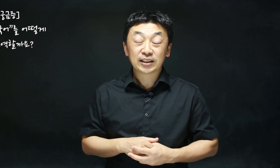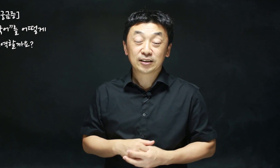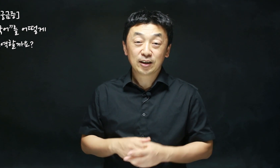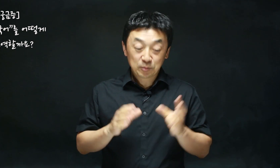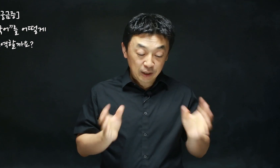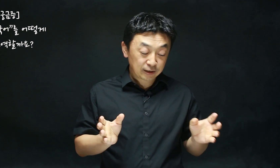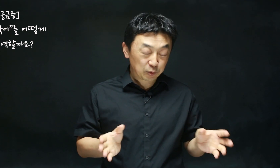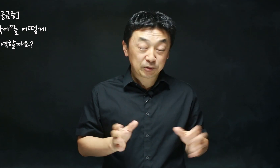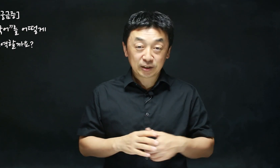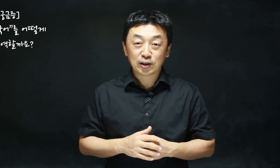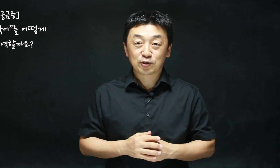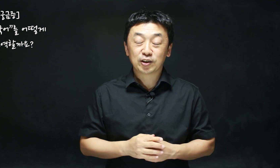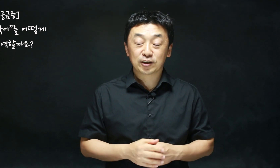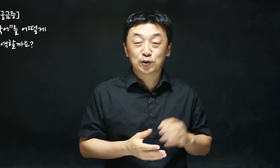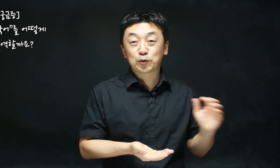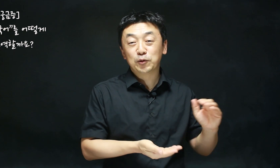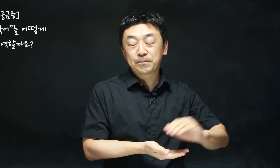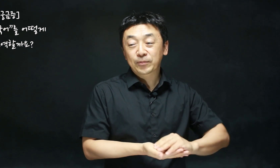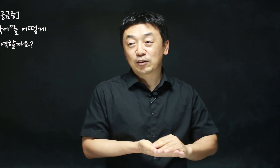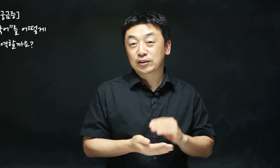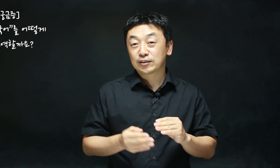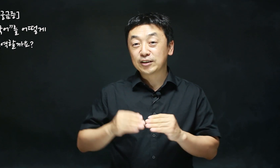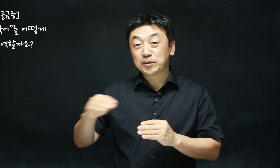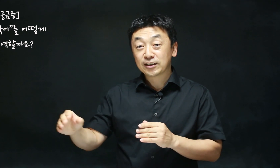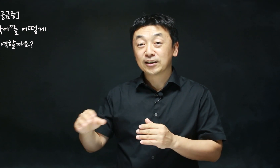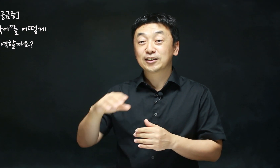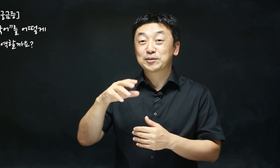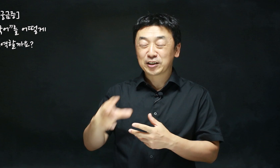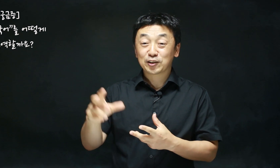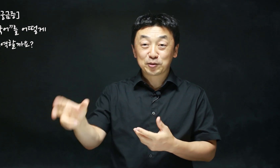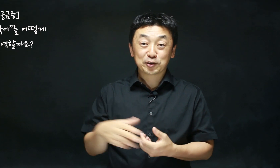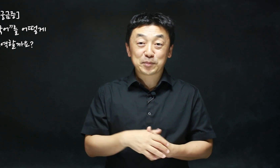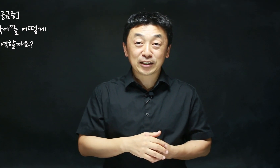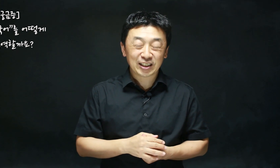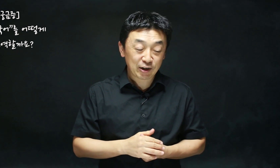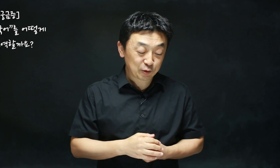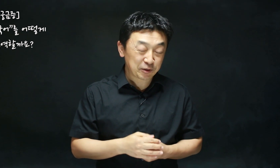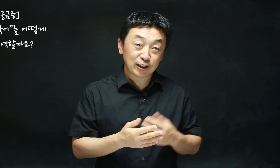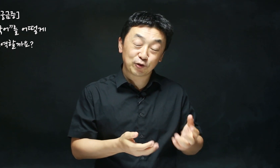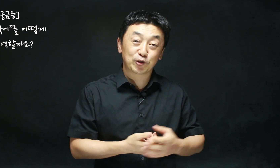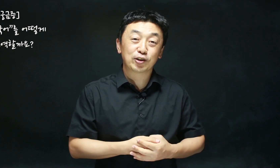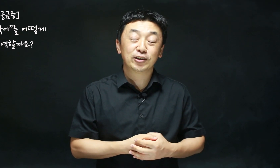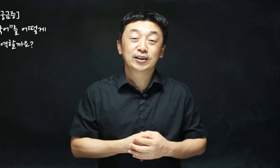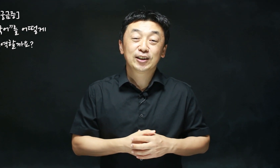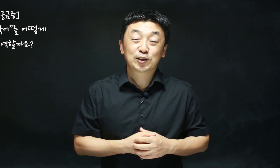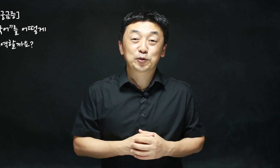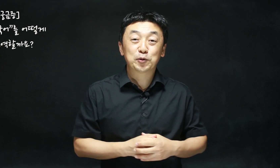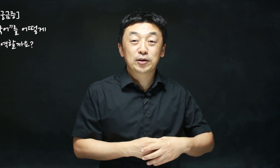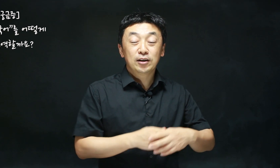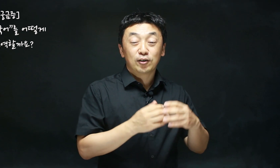소개하는 모습들이 될 거고요. 그리고 또 그래서 세미나나 지방에서 여러분들을 만날 기회가 좀 생길 수도 있고요. 그리고 또